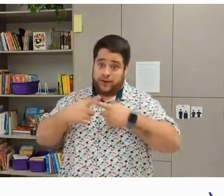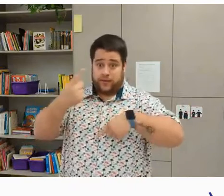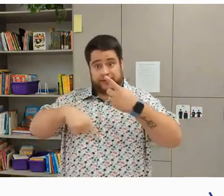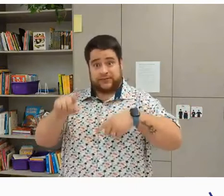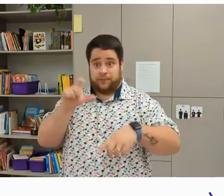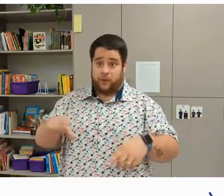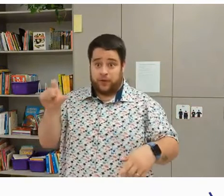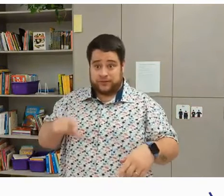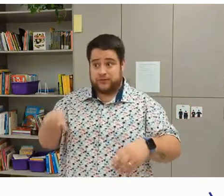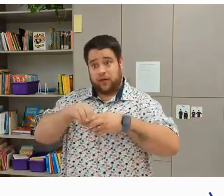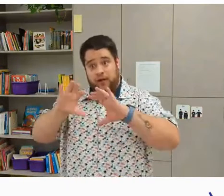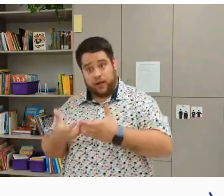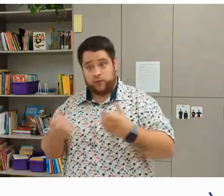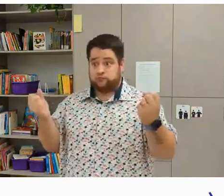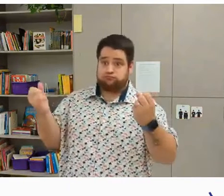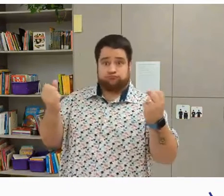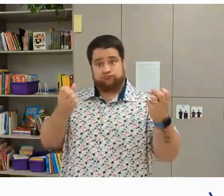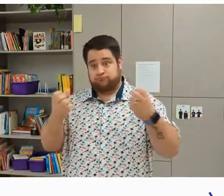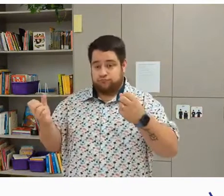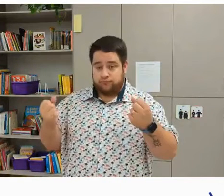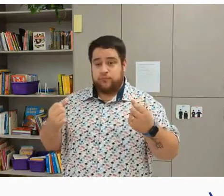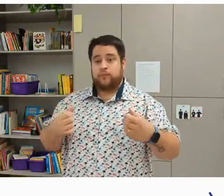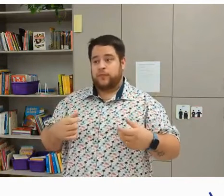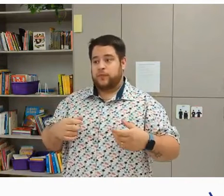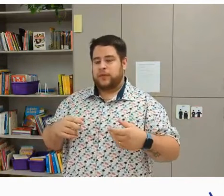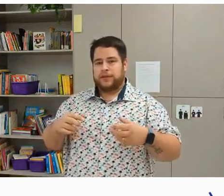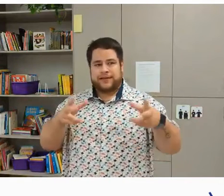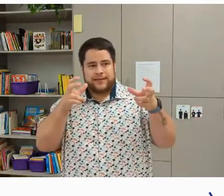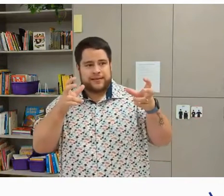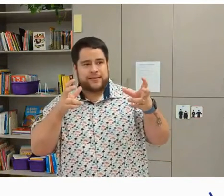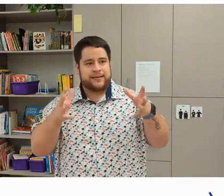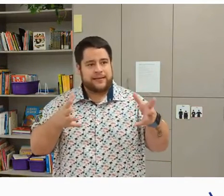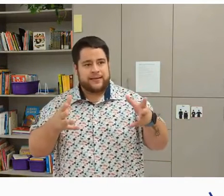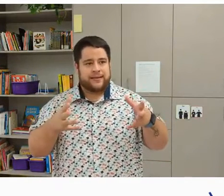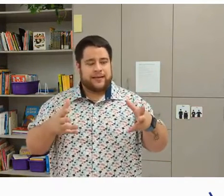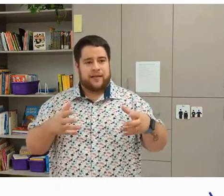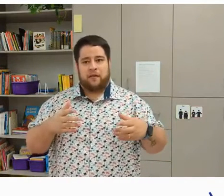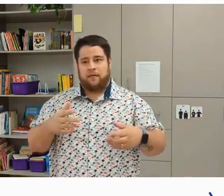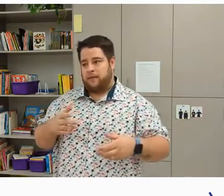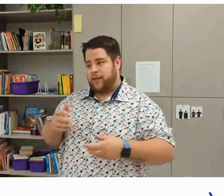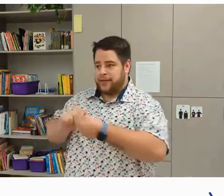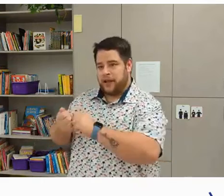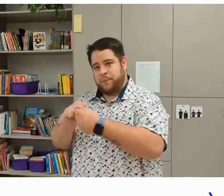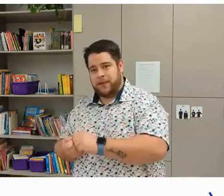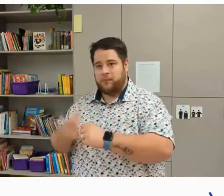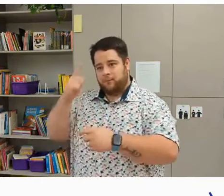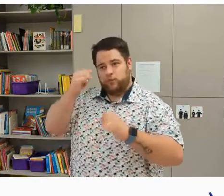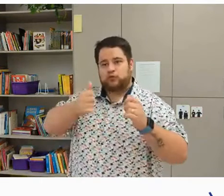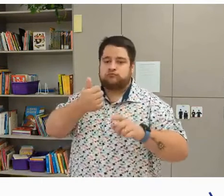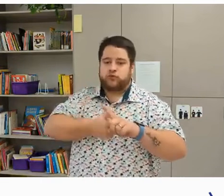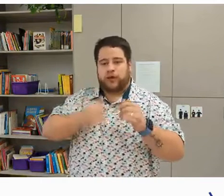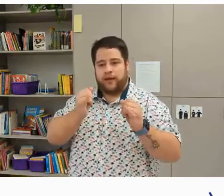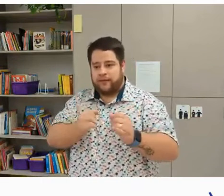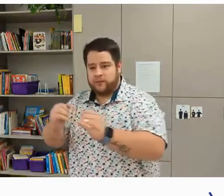LSQ. Donc, dans la salle de classe, c'est signé. Donc, ils reçoivent le message. En fait, on s'adapte aussi